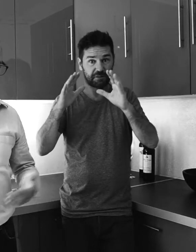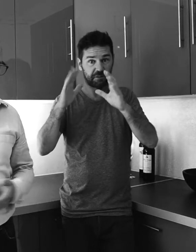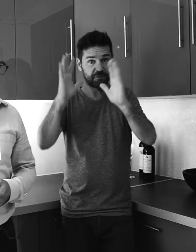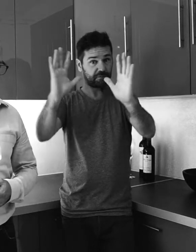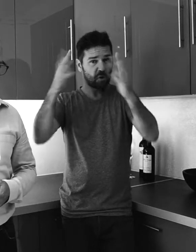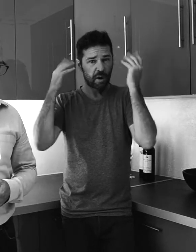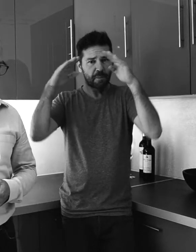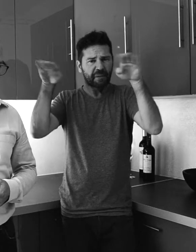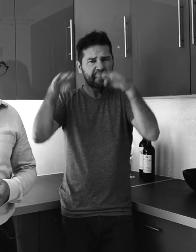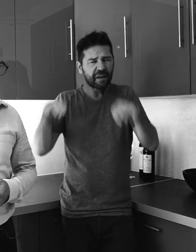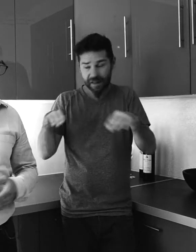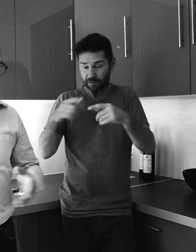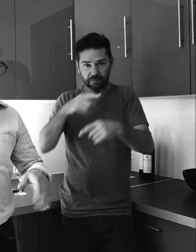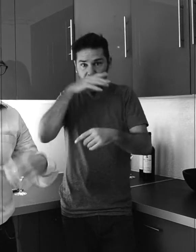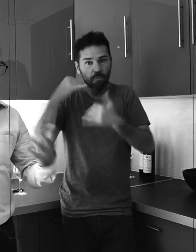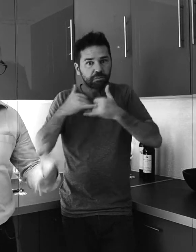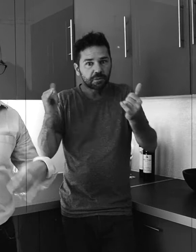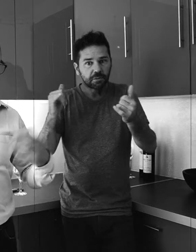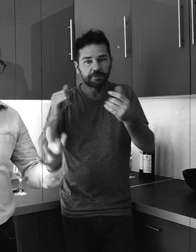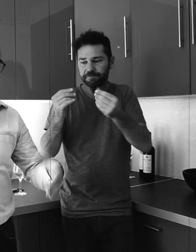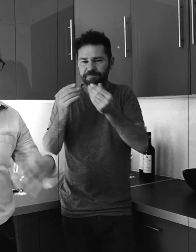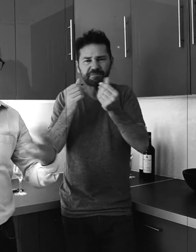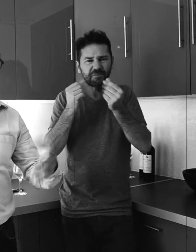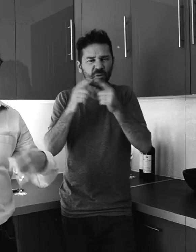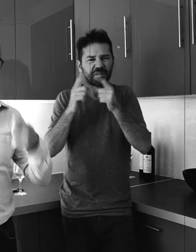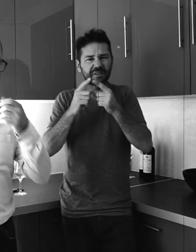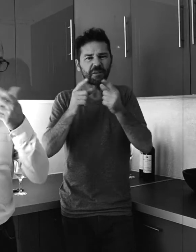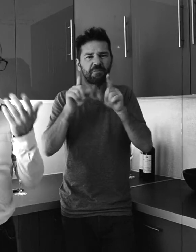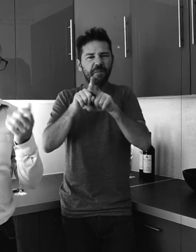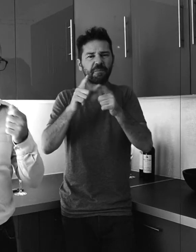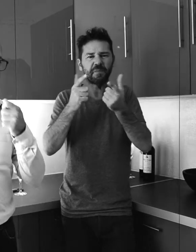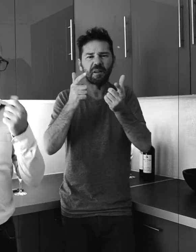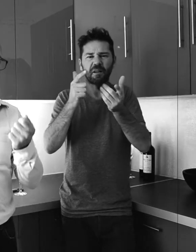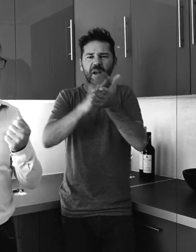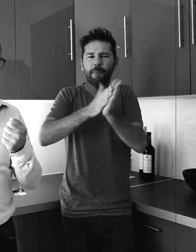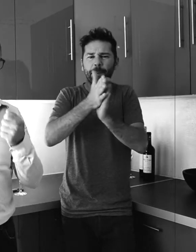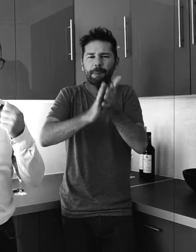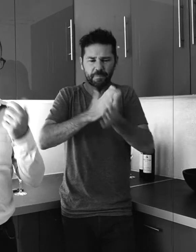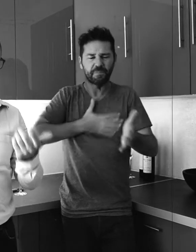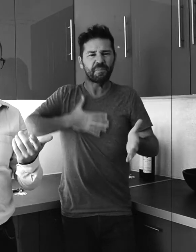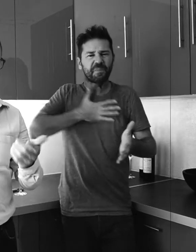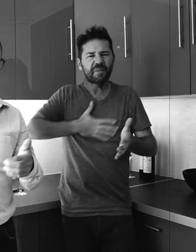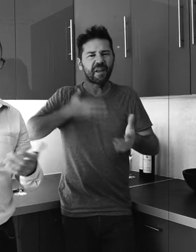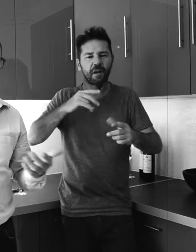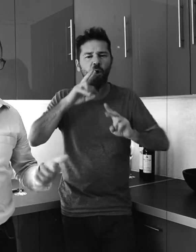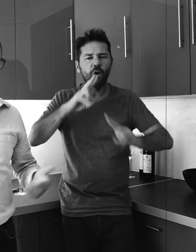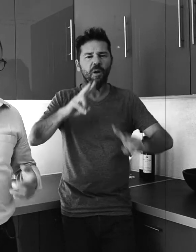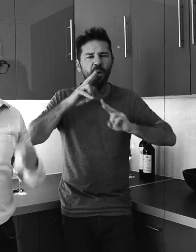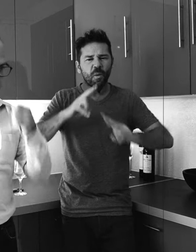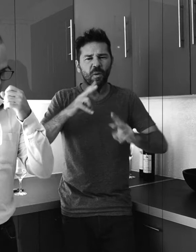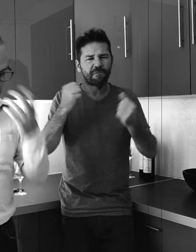pinède, et des odeurs très balsamiques comme presque baume de tigre, eucalyptus,